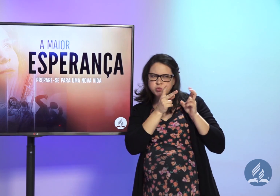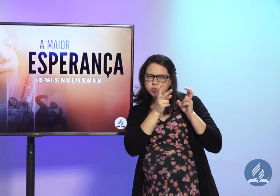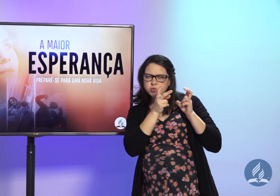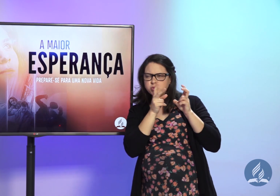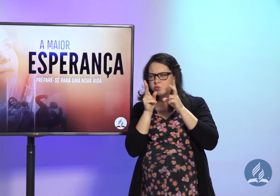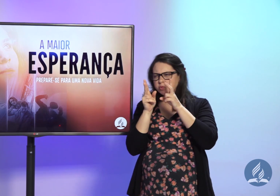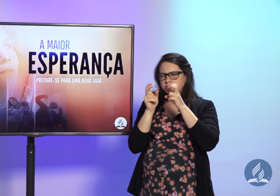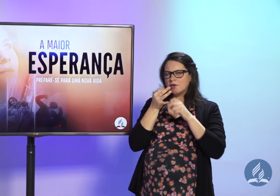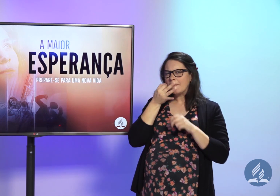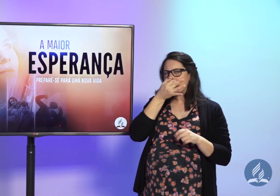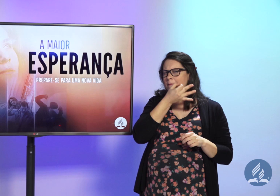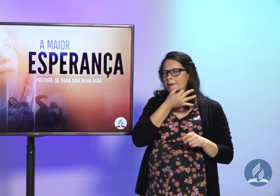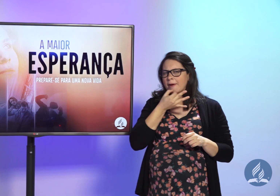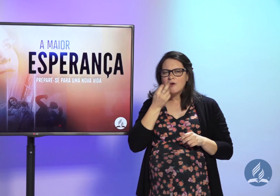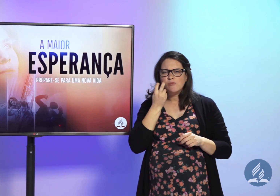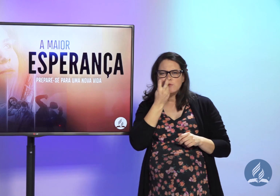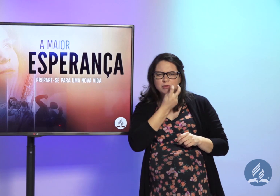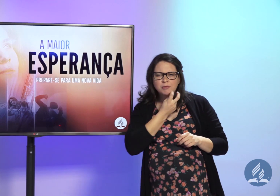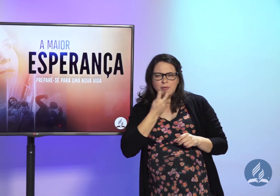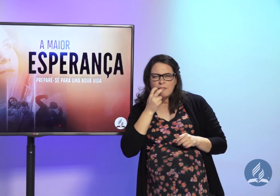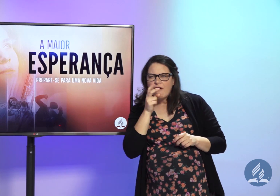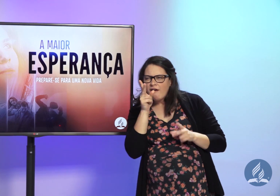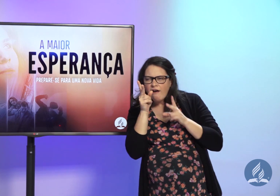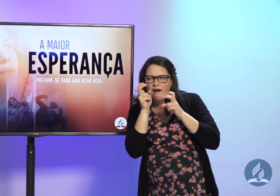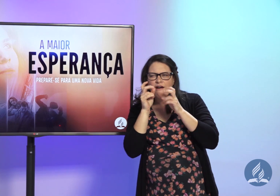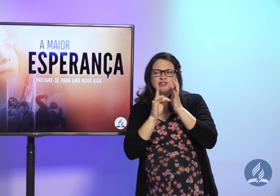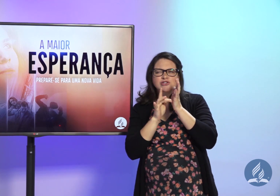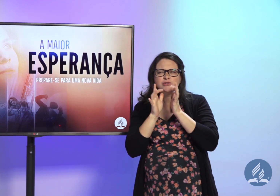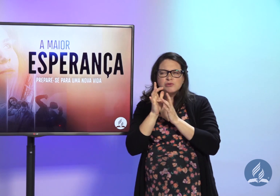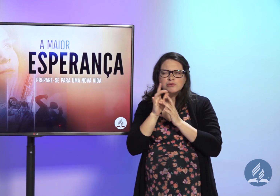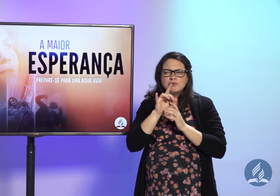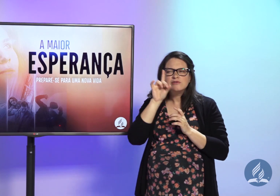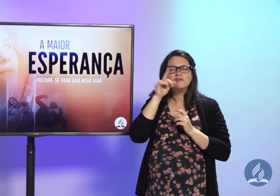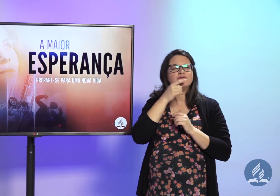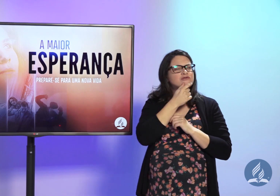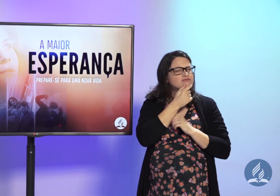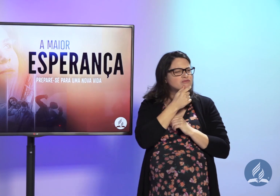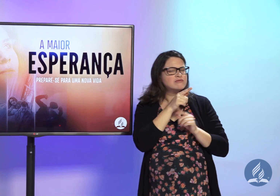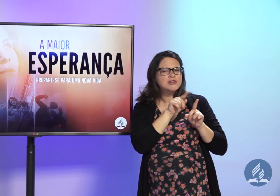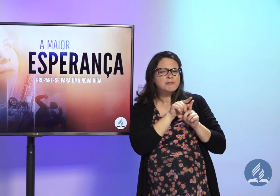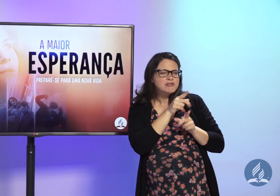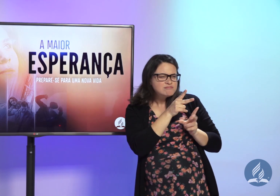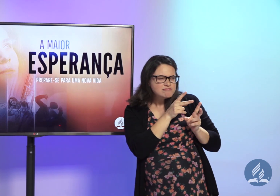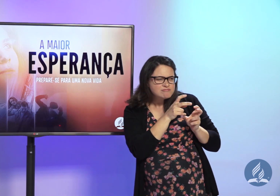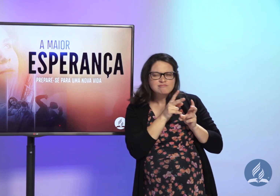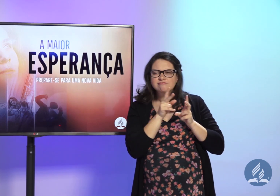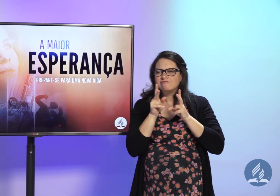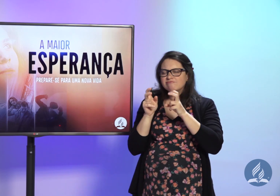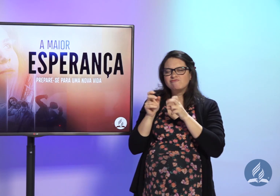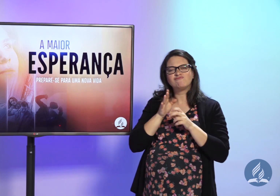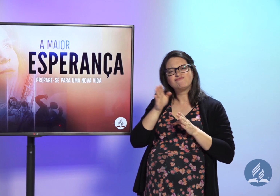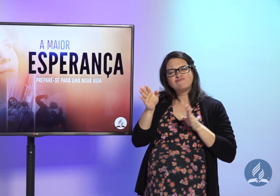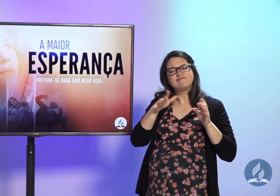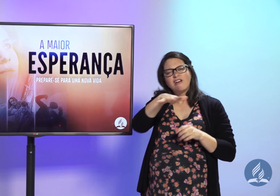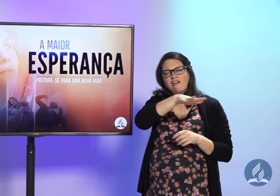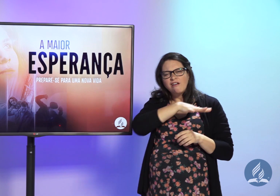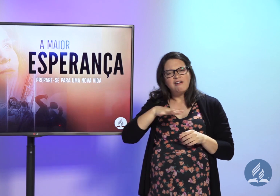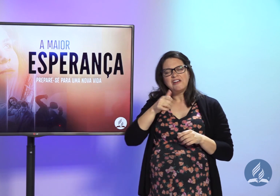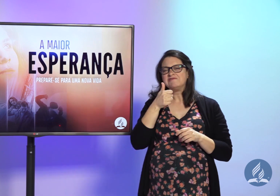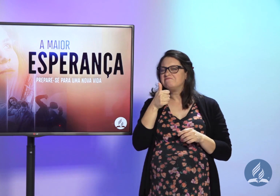Essa pessoa era curiosa porque aprendia muito, era uma pessoa muito esperta, fazia leitura labial e entendia as